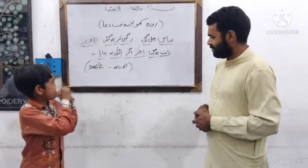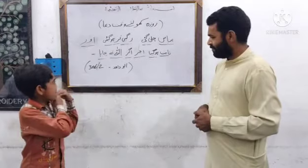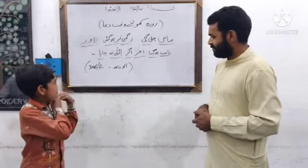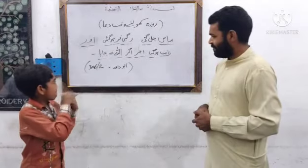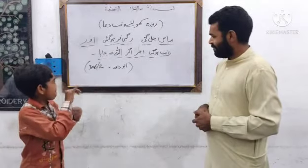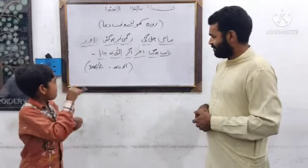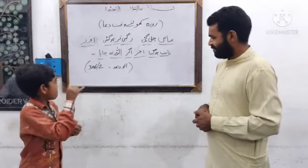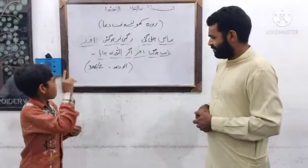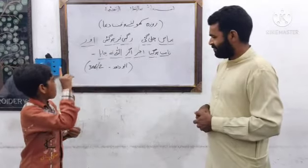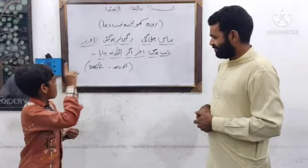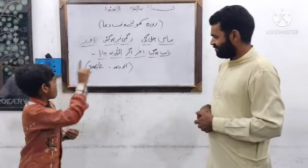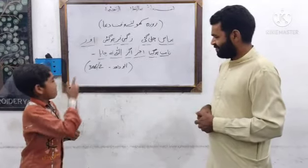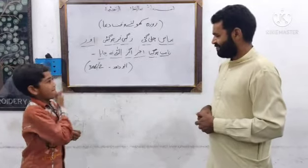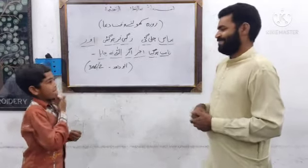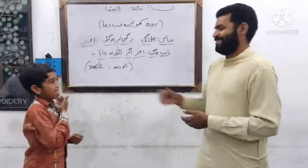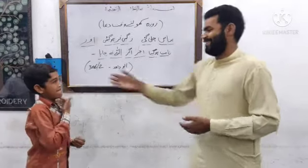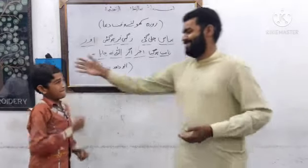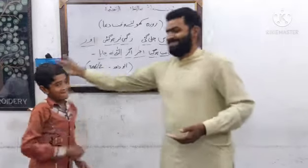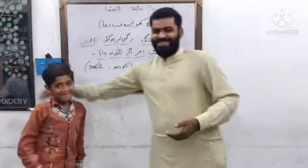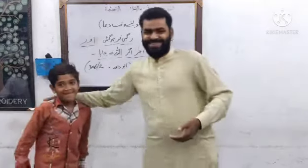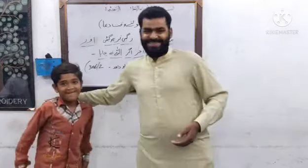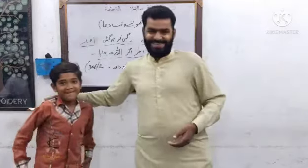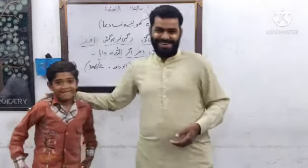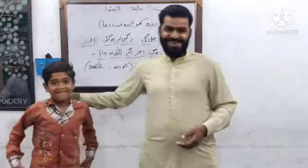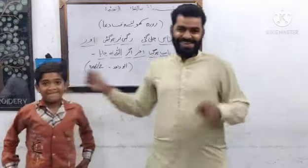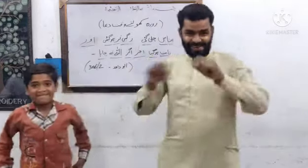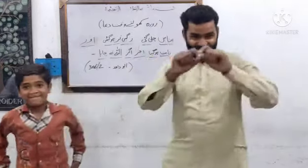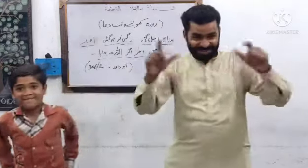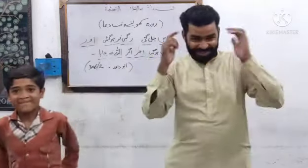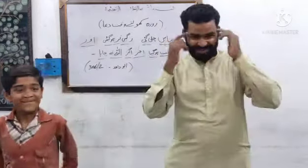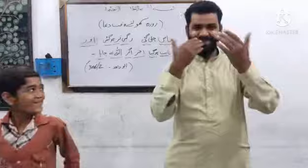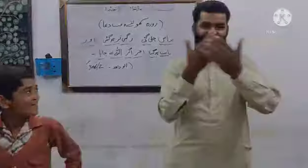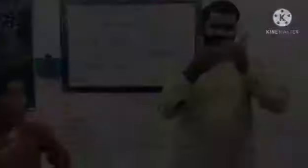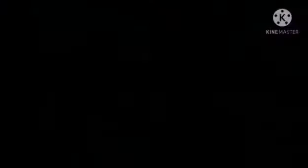अजर, अगर अल्लाह ने चाहा तो। माशाल्लाह जी, अल्हम्दुलिल्लाह, सुम अल्हम्दुलिल्लाह।